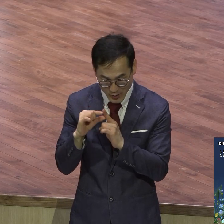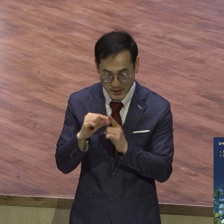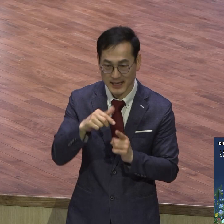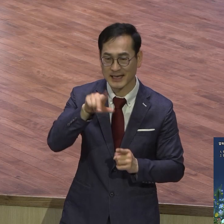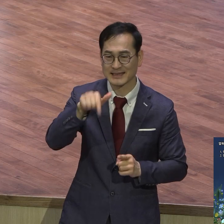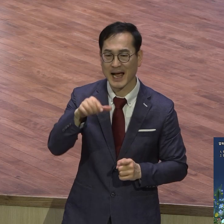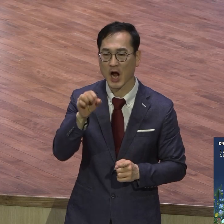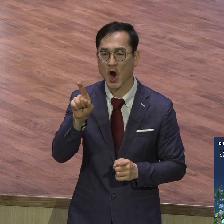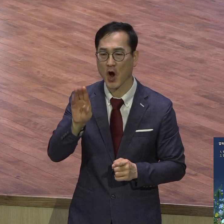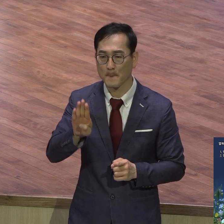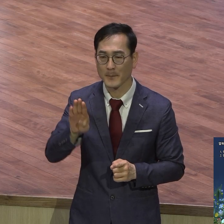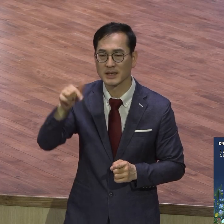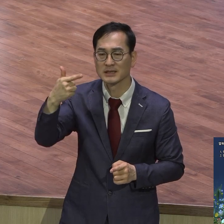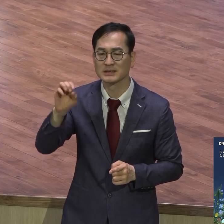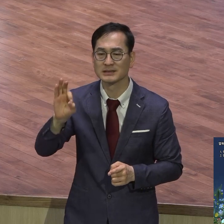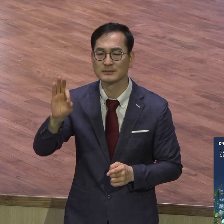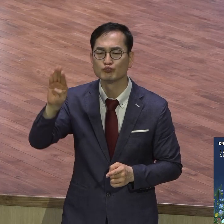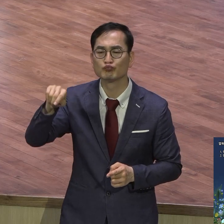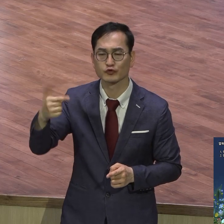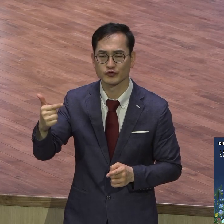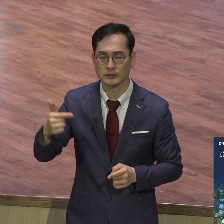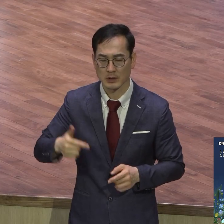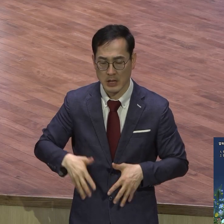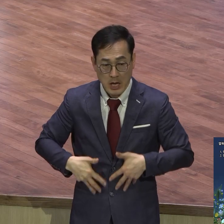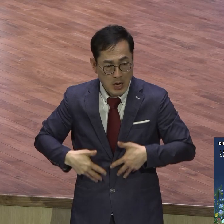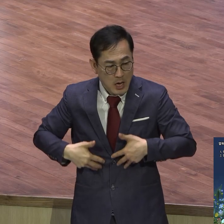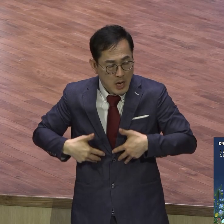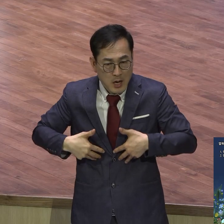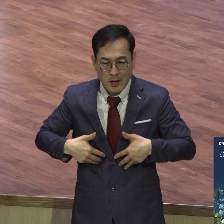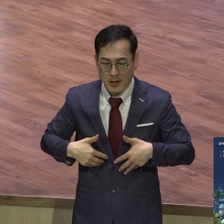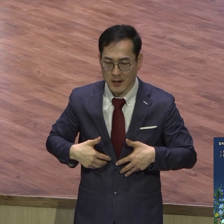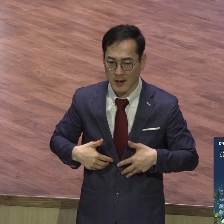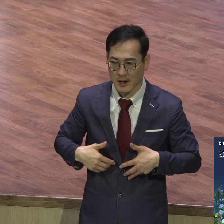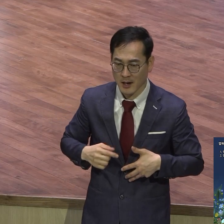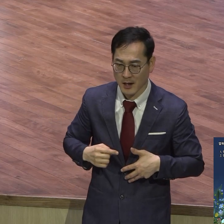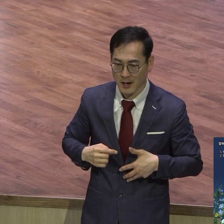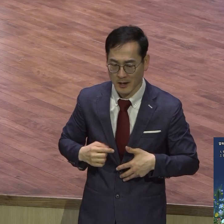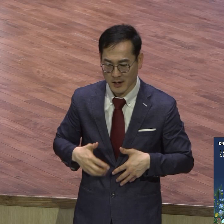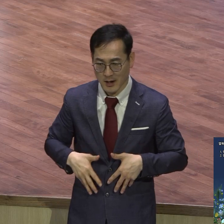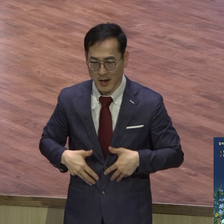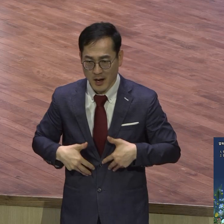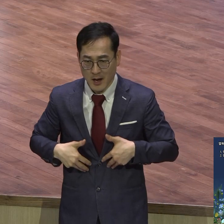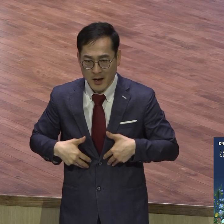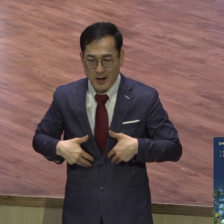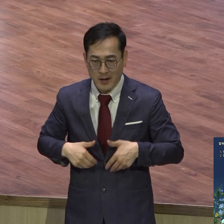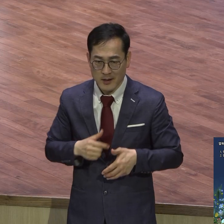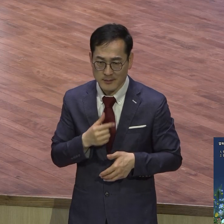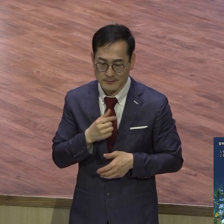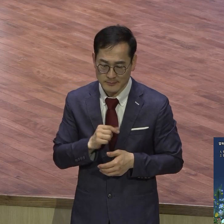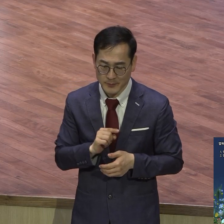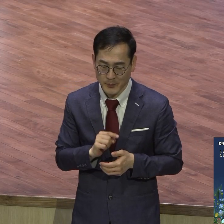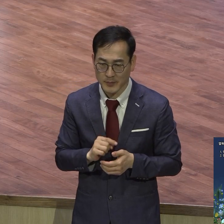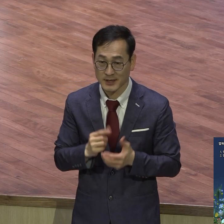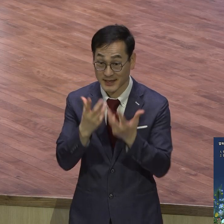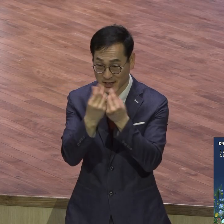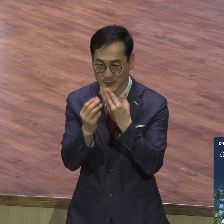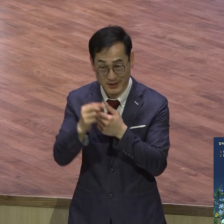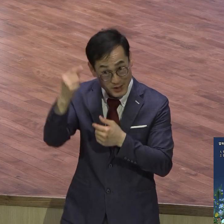작업 흥분 무슨 말인가 하면 독일의 정신과학자 에밀 크레펠린 이라는 분이 사람은 뇌